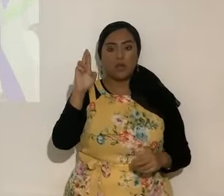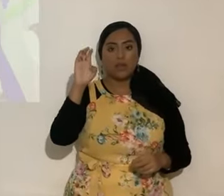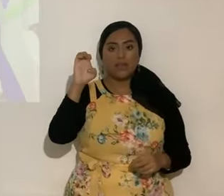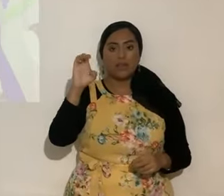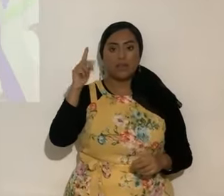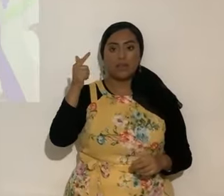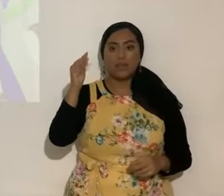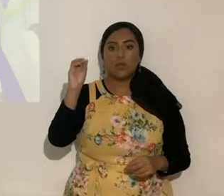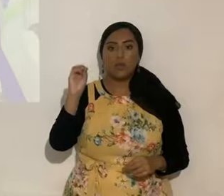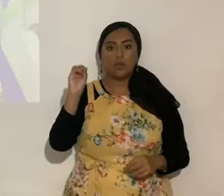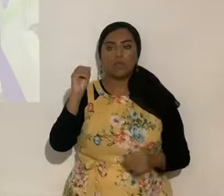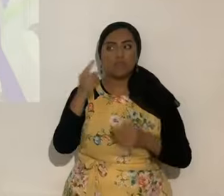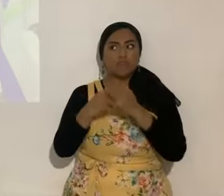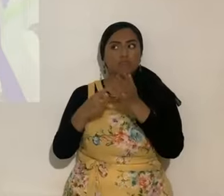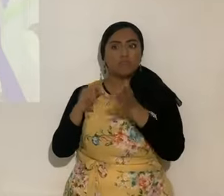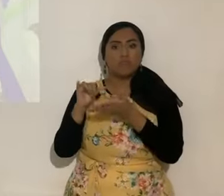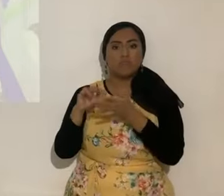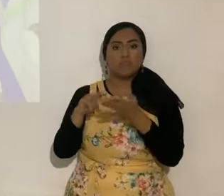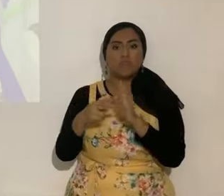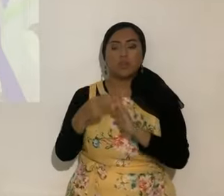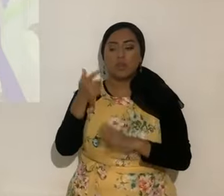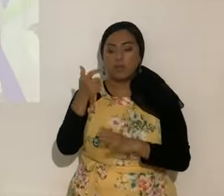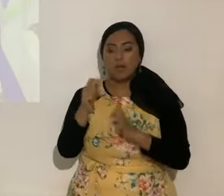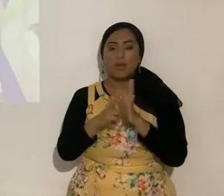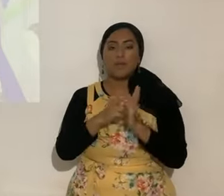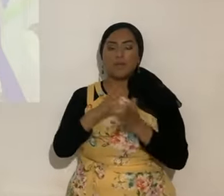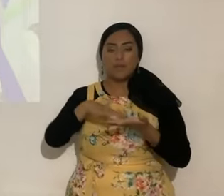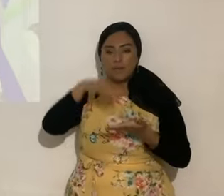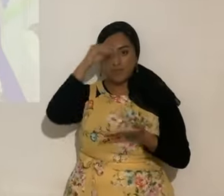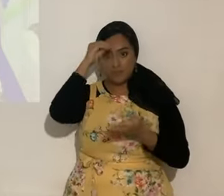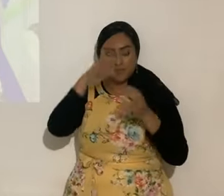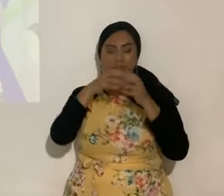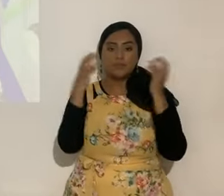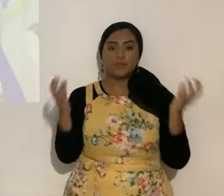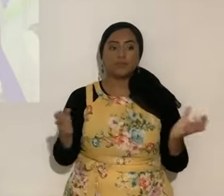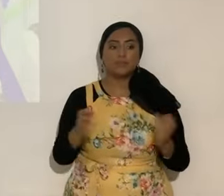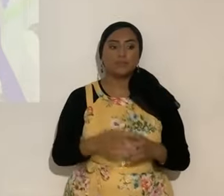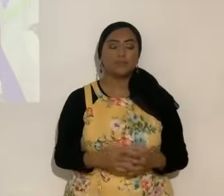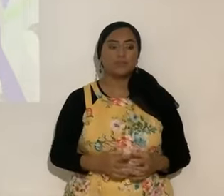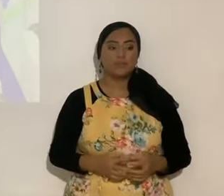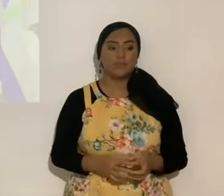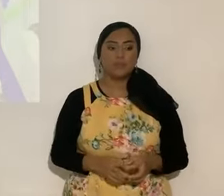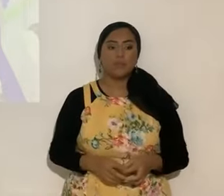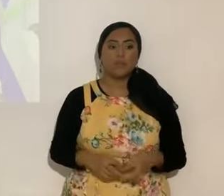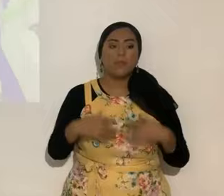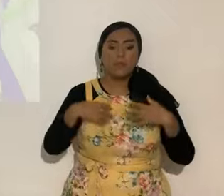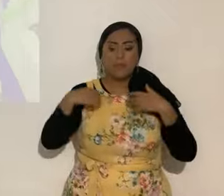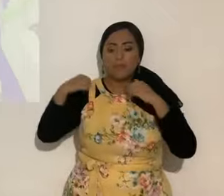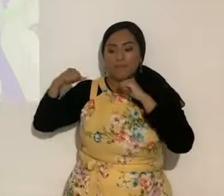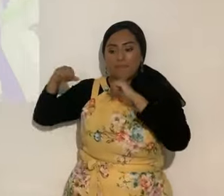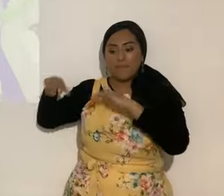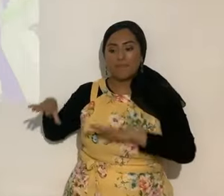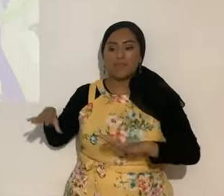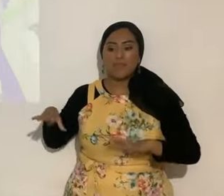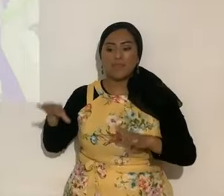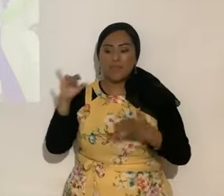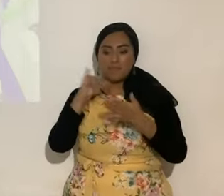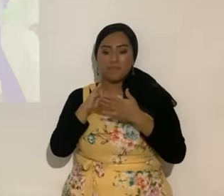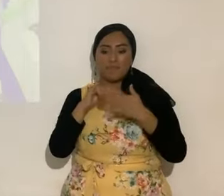ego. Es eso, búsquenlo. Van a aprender mucho, hermanos. Entonces, quítate esa imagen